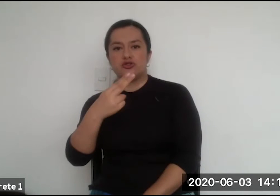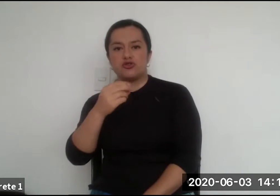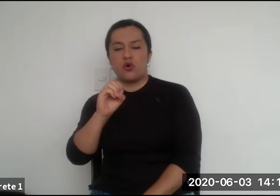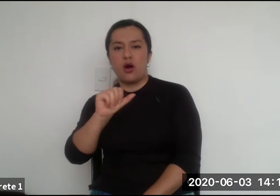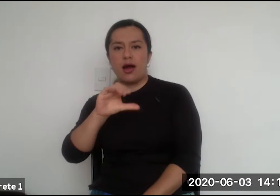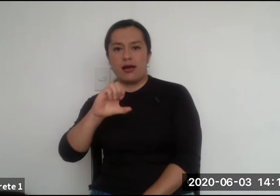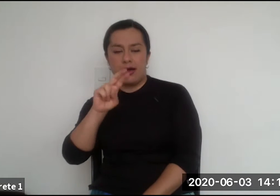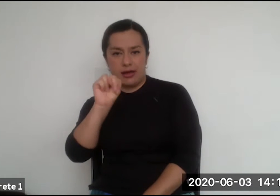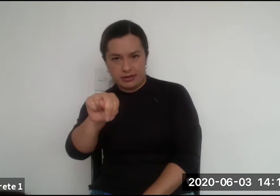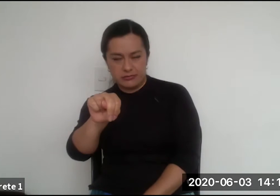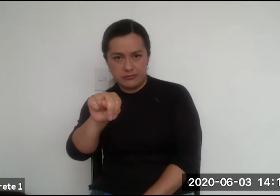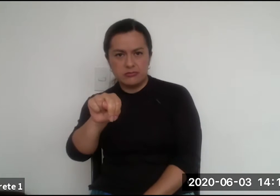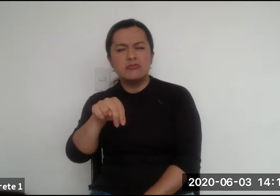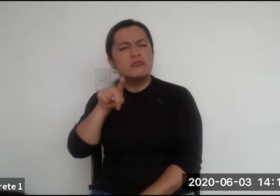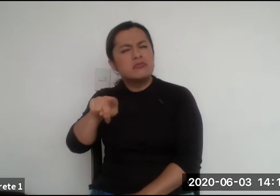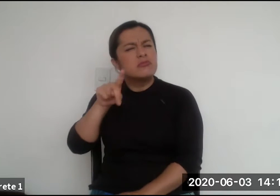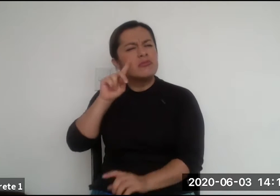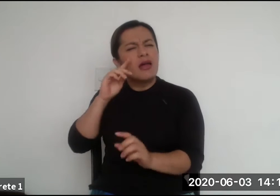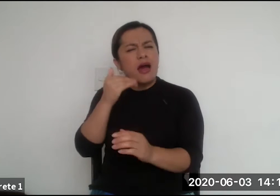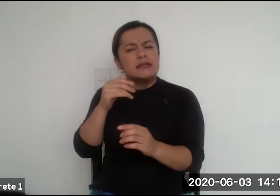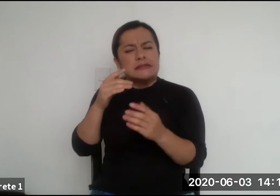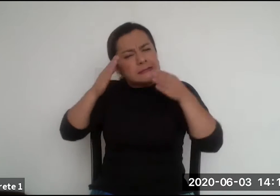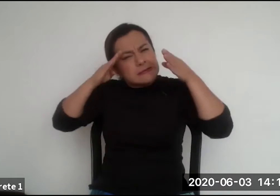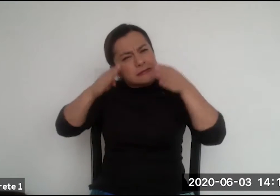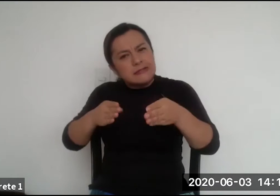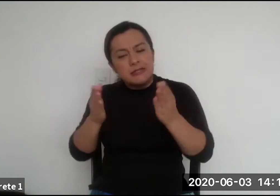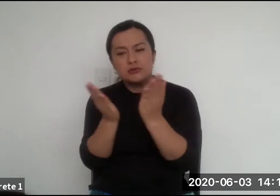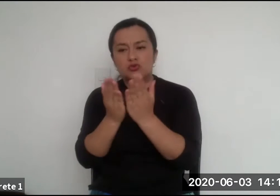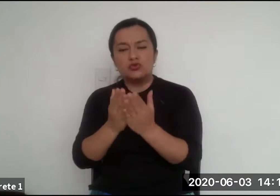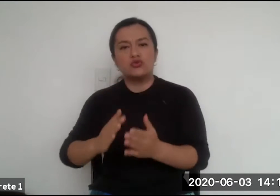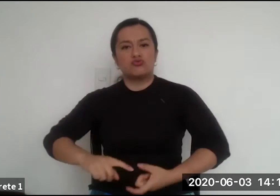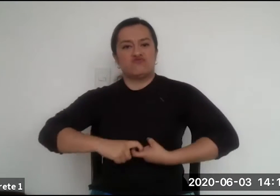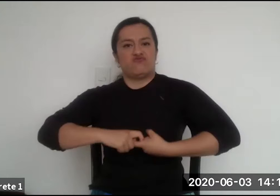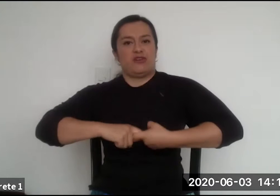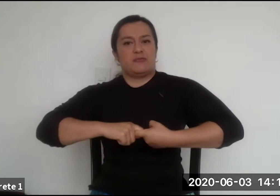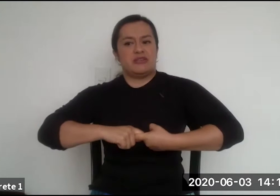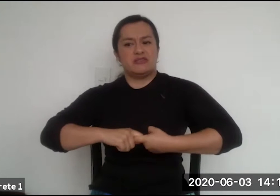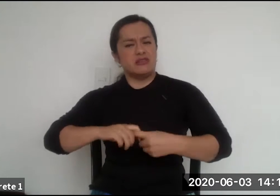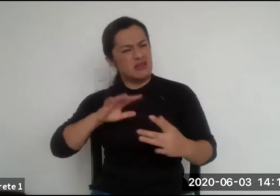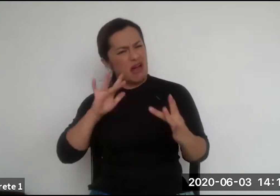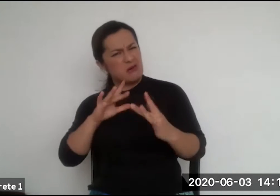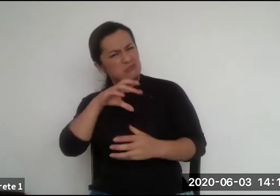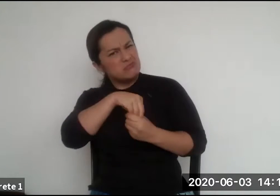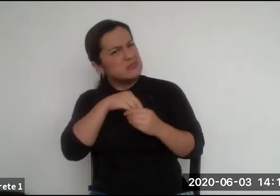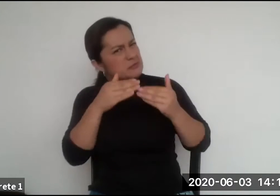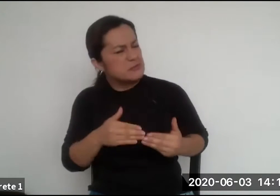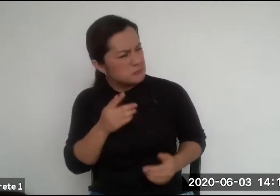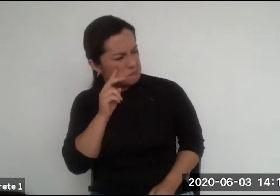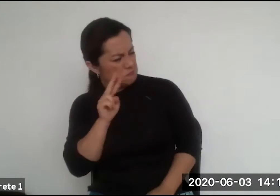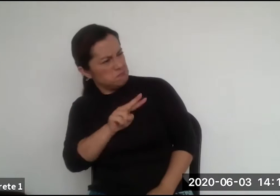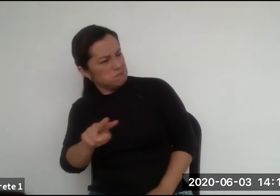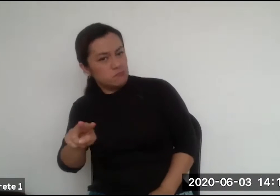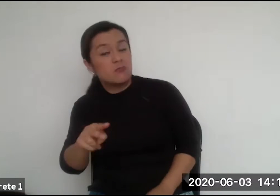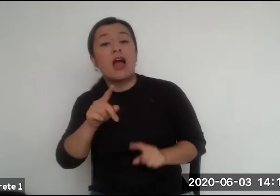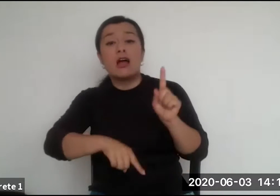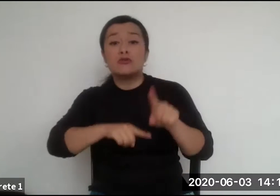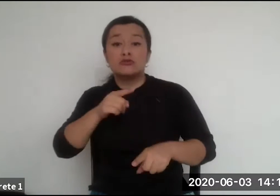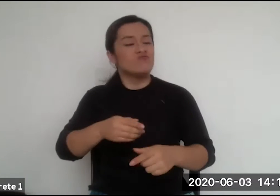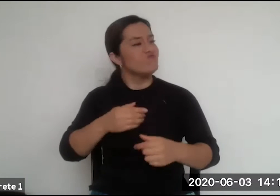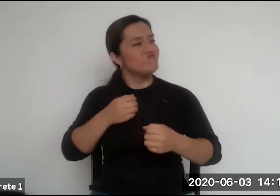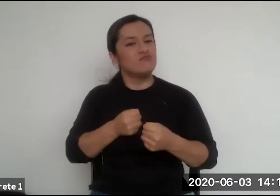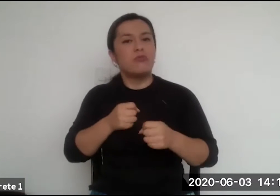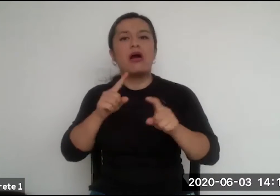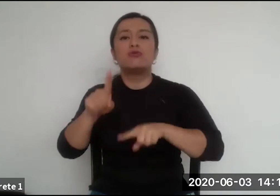y sus temas de interés han estado centrados en estudios feministas de la discapacidad, prácticas contracapacitistas en la